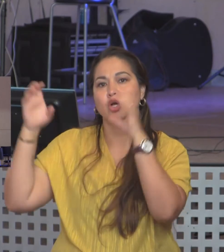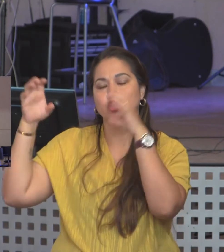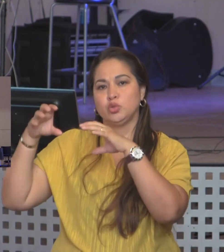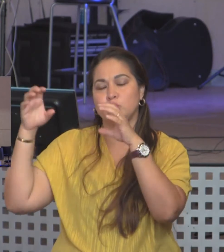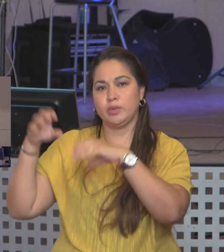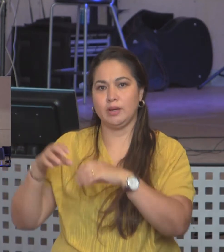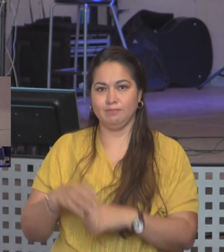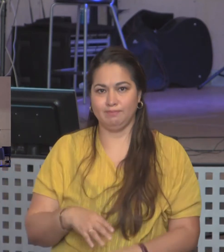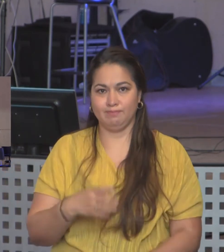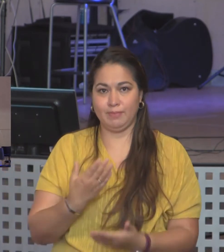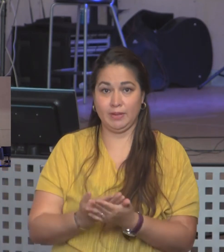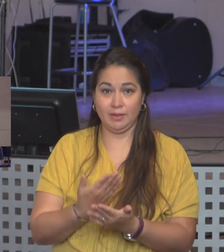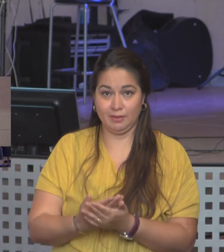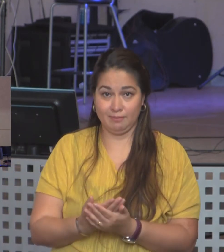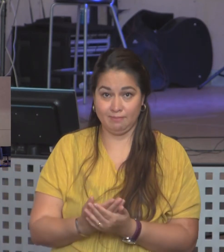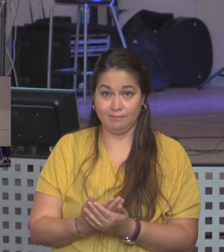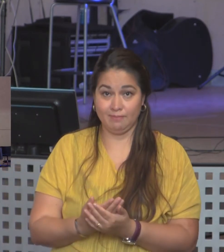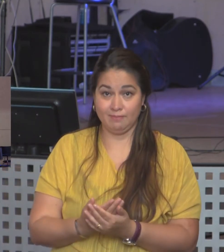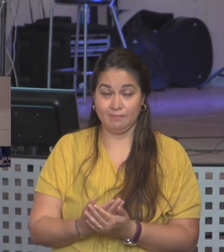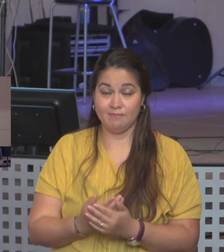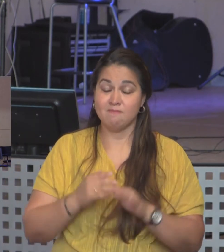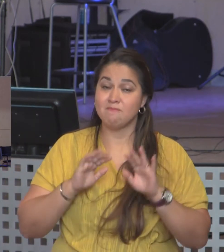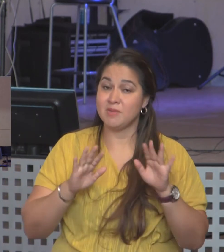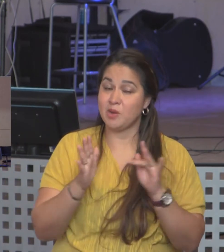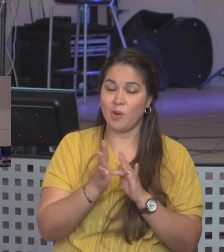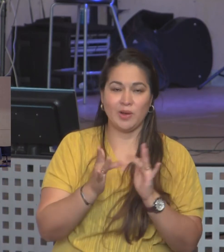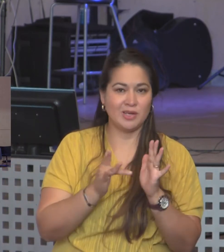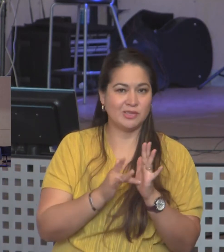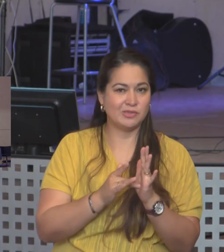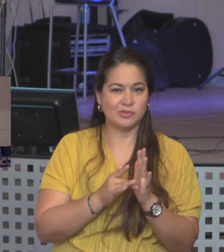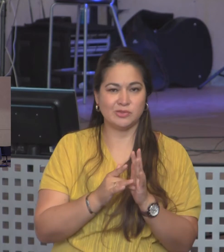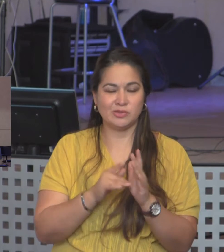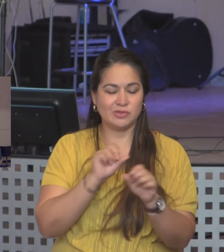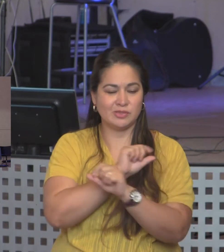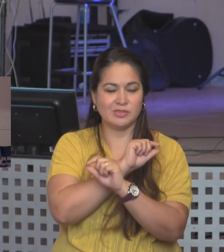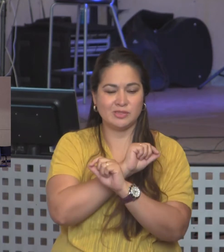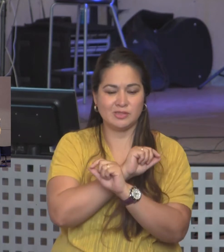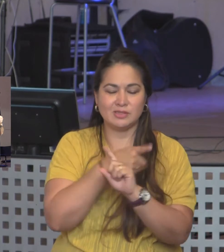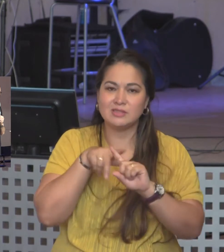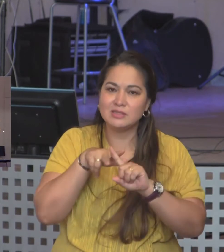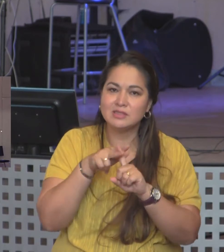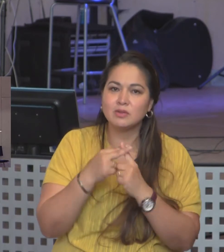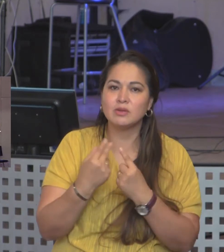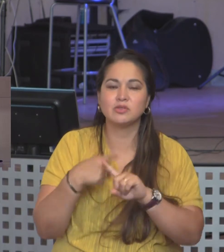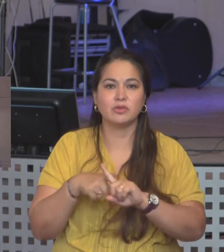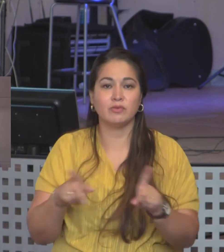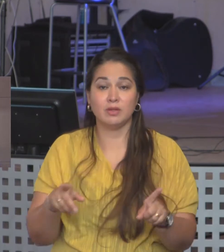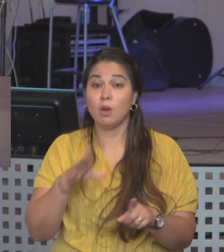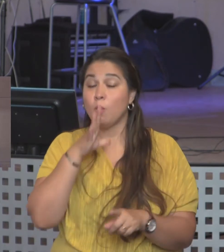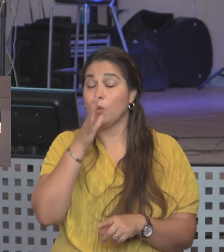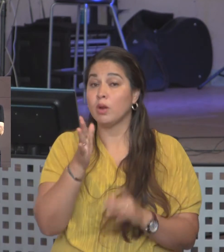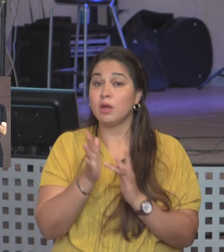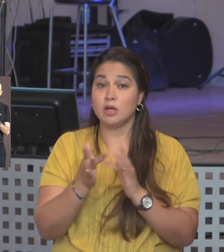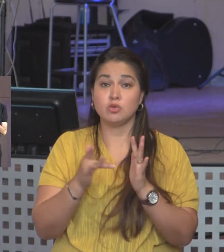No es el caso de nuestro Señor Jesucristo. Nuestro Señor Jesucristo se encuentra en una